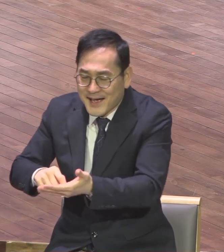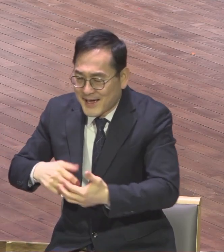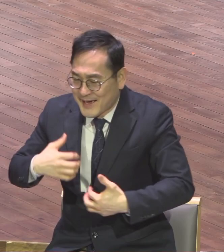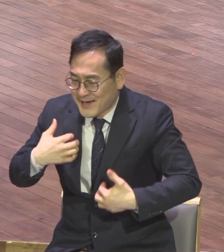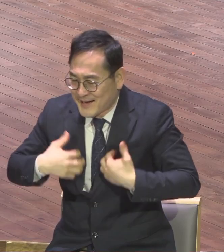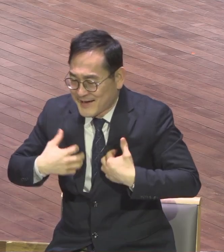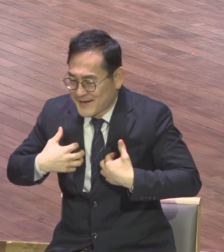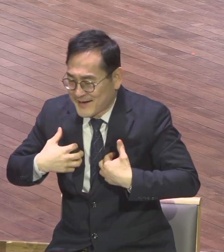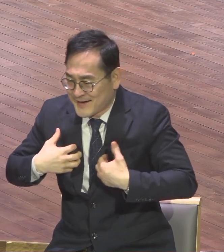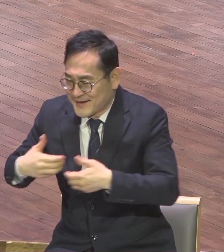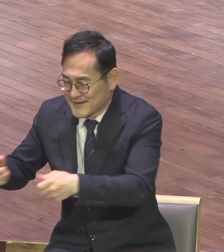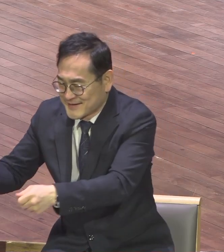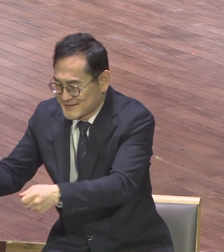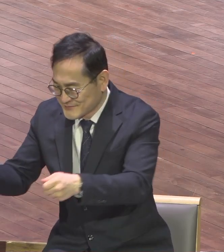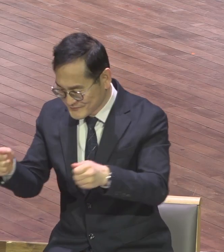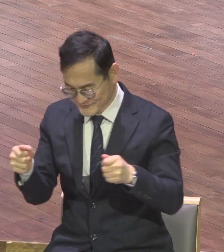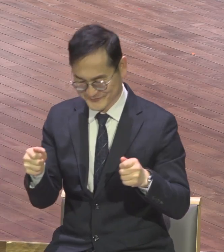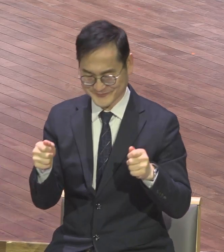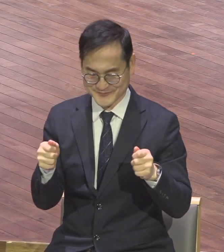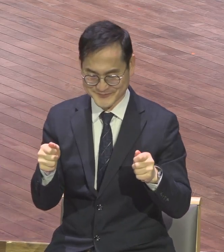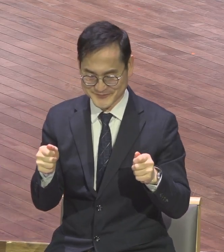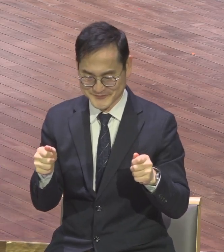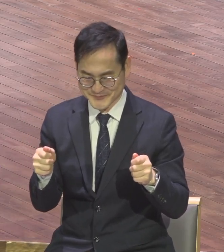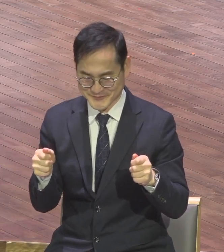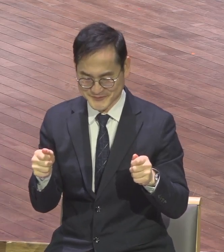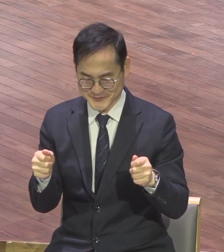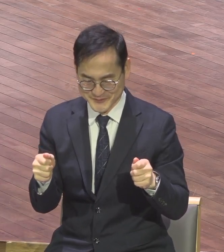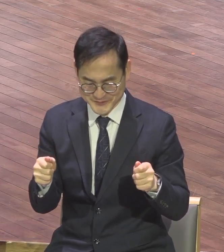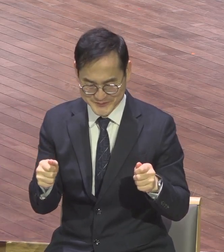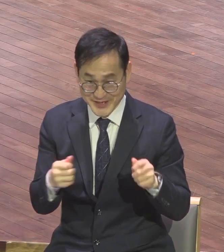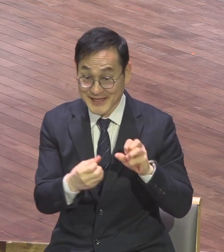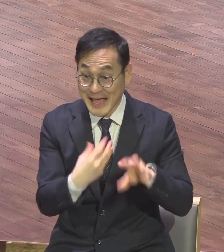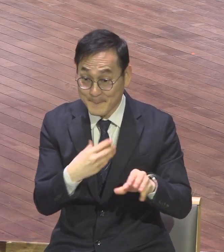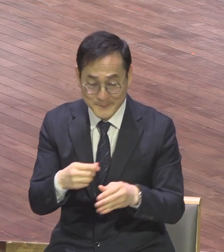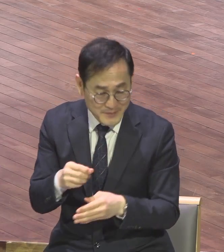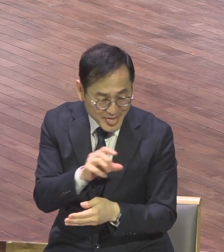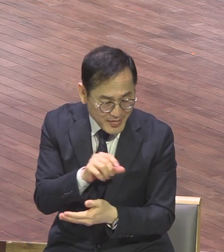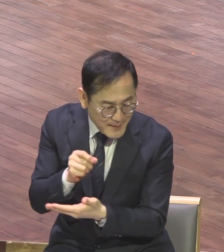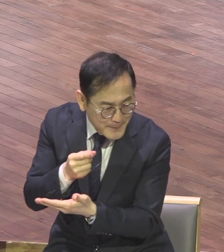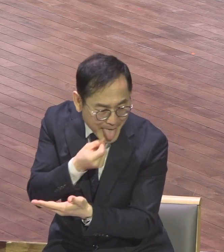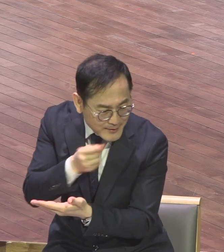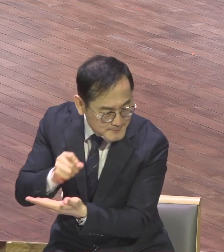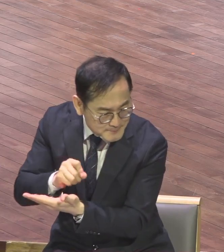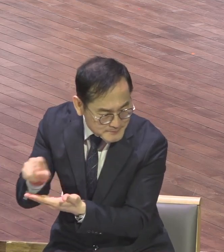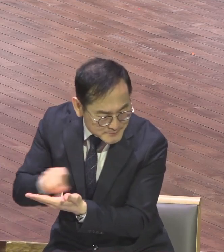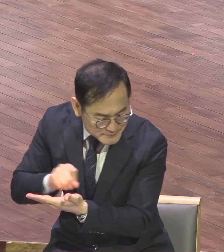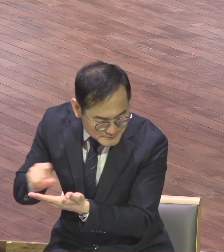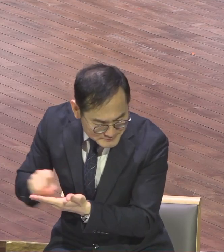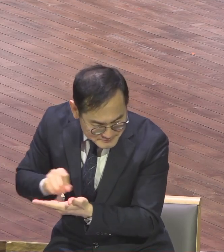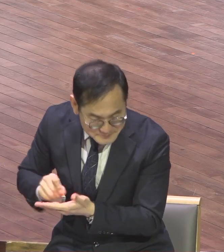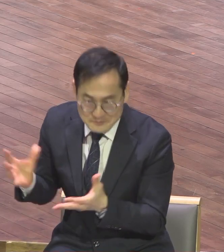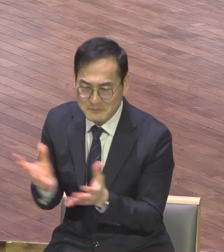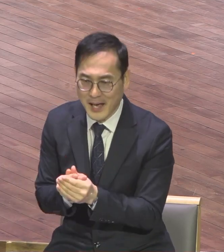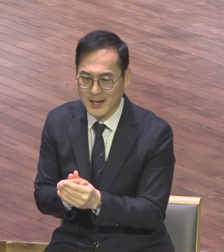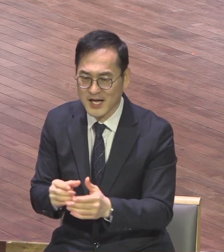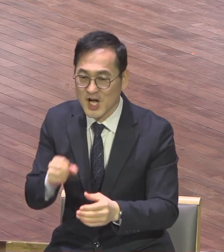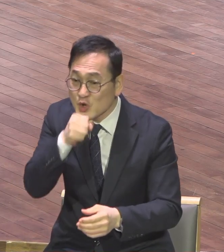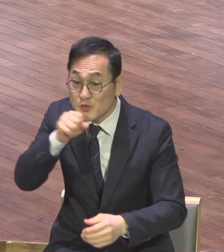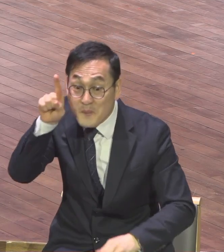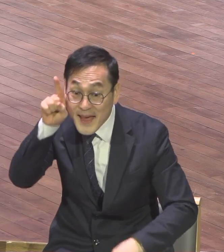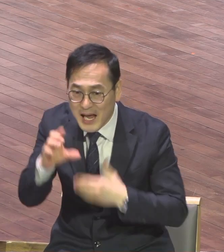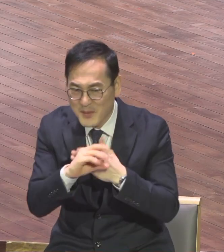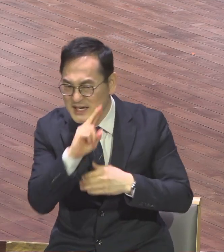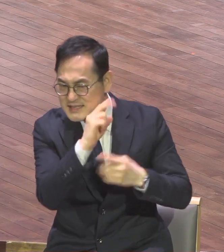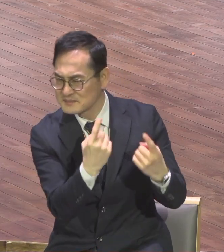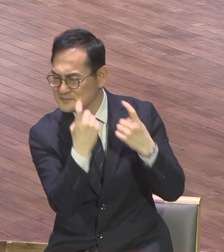찾기 시작한 지 얼마 안 돼서 발견을 했습니다. 답을 다 쓰기 시작했죠. 100점을 맞으면 당연히 의심을 하실 테니 한